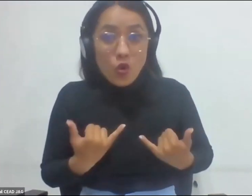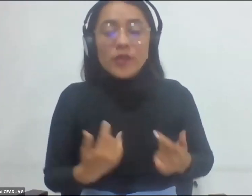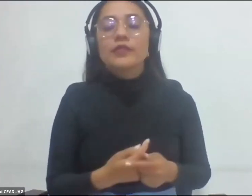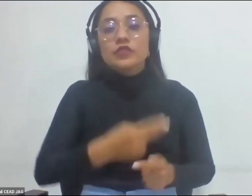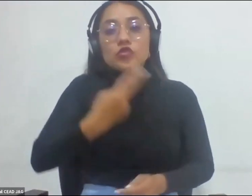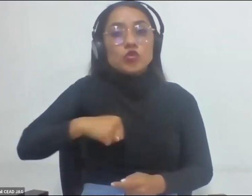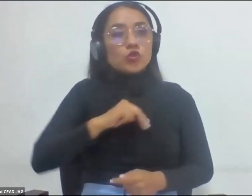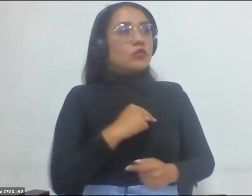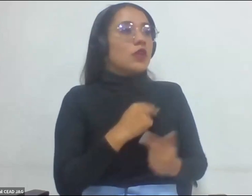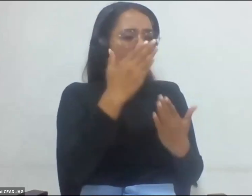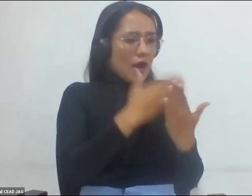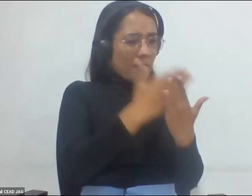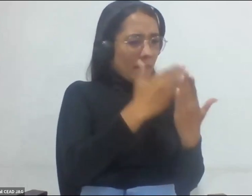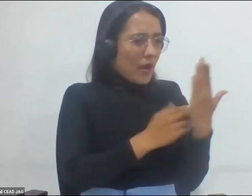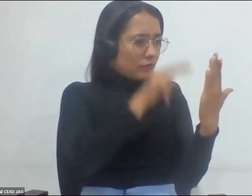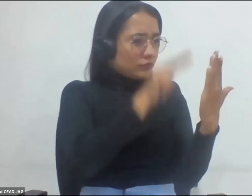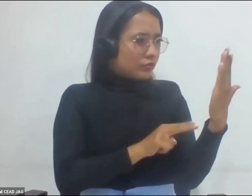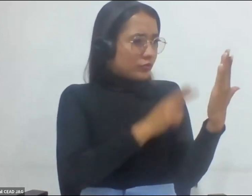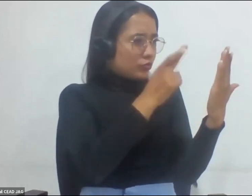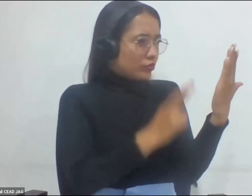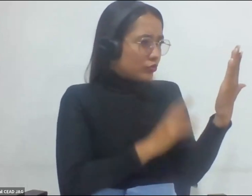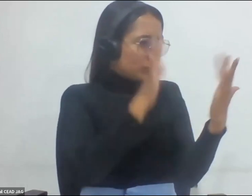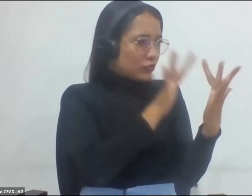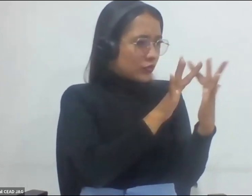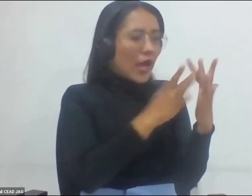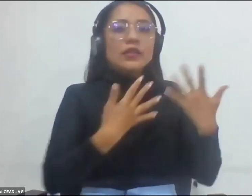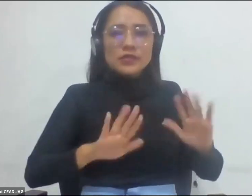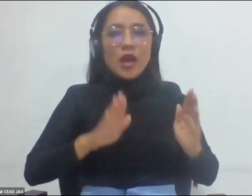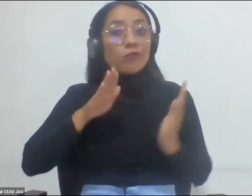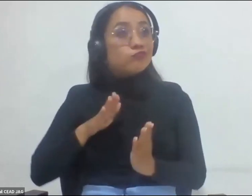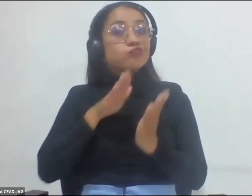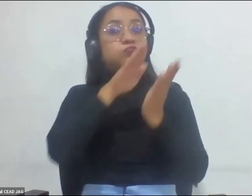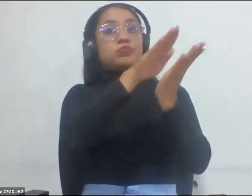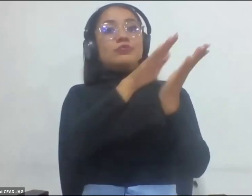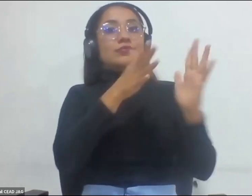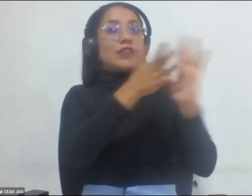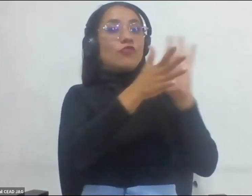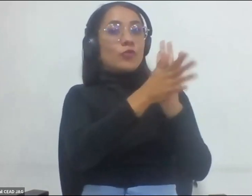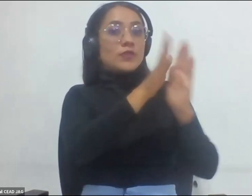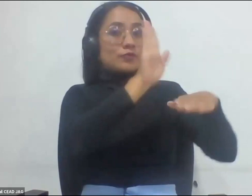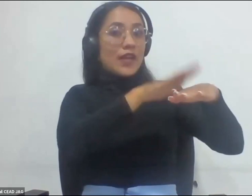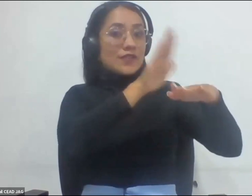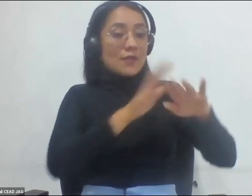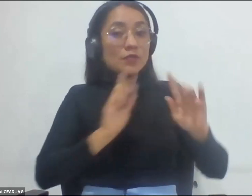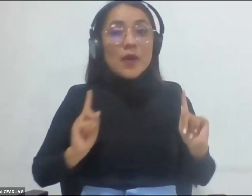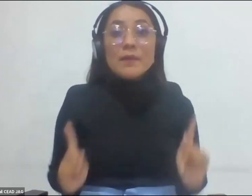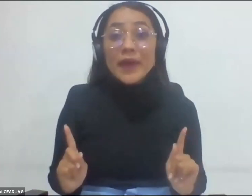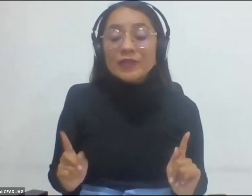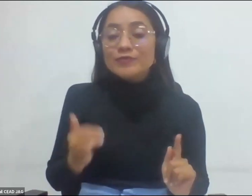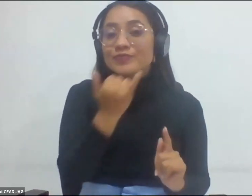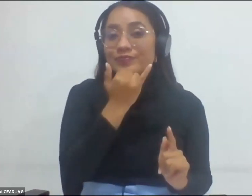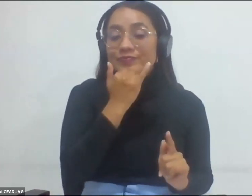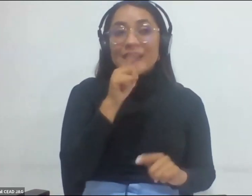todo el proceso de validación inicial y enviamos y reportamos esta información pero resulta que usted alguno de